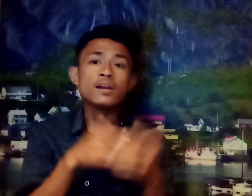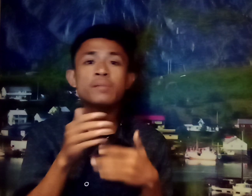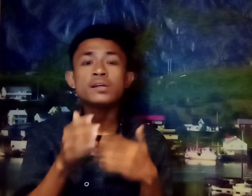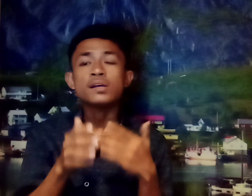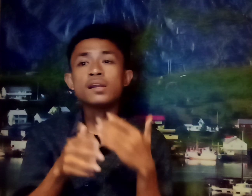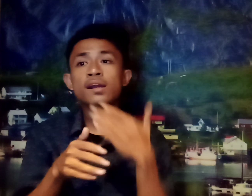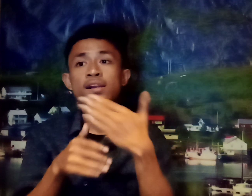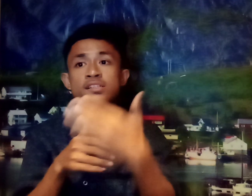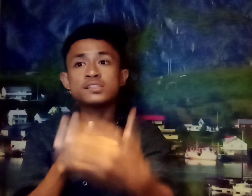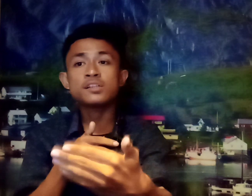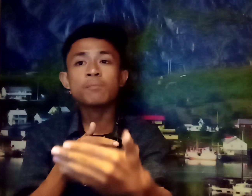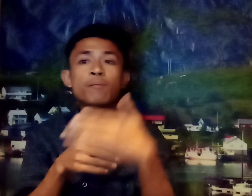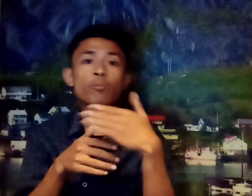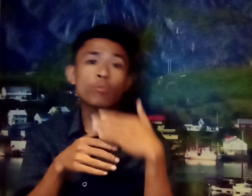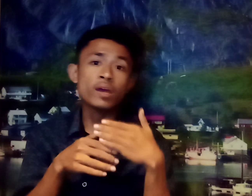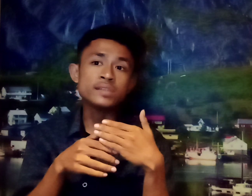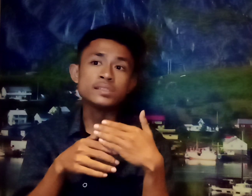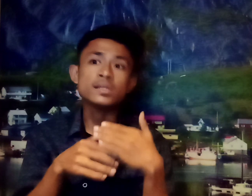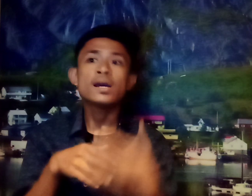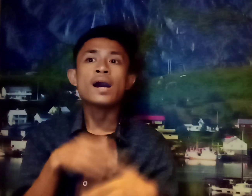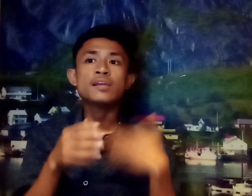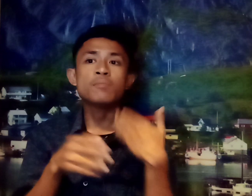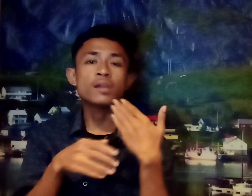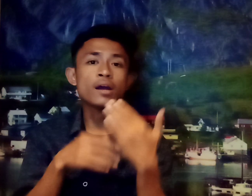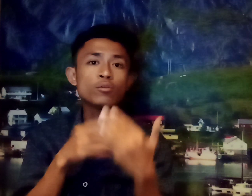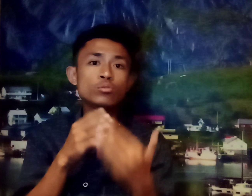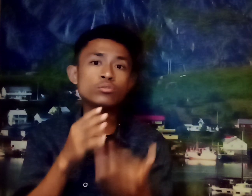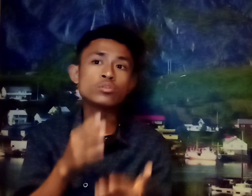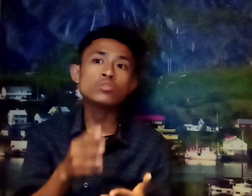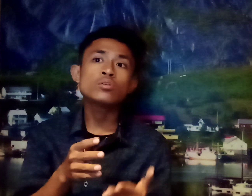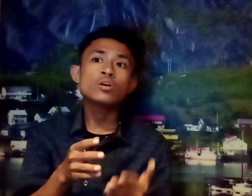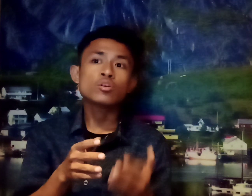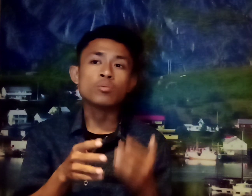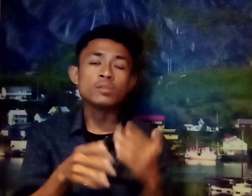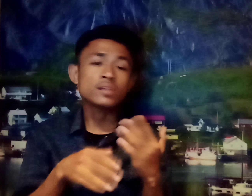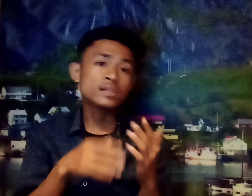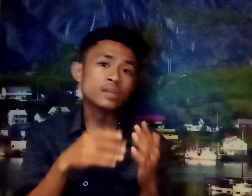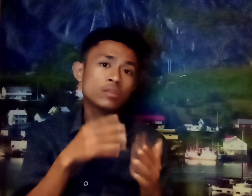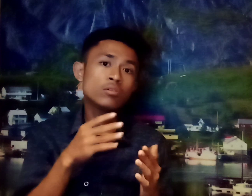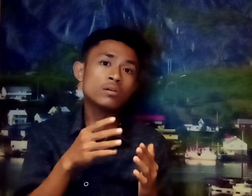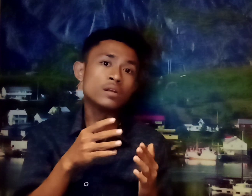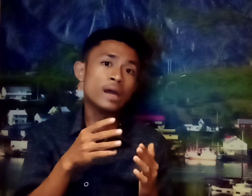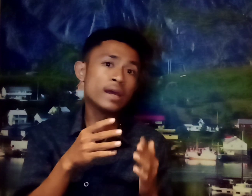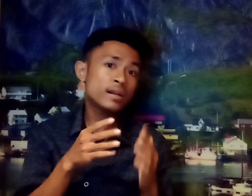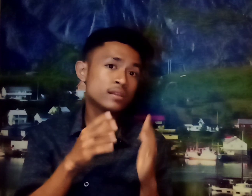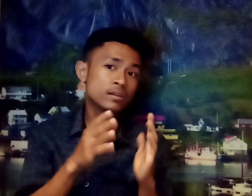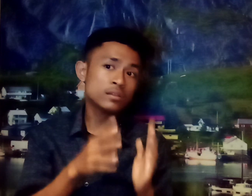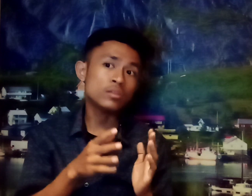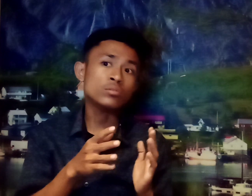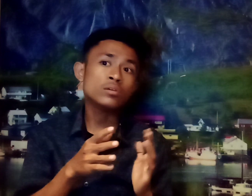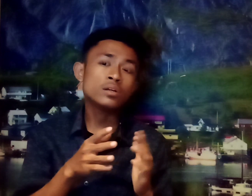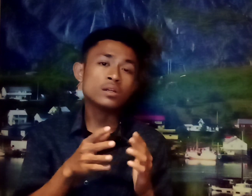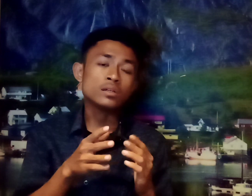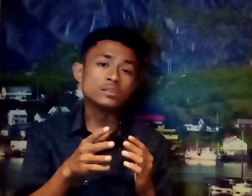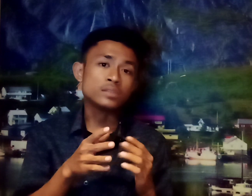dapat digeneralisasikan pada populasi, hanya berlaku untuk komunitas atau daerah tertentu,